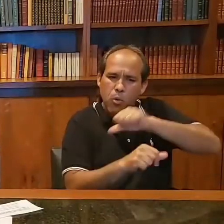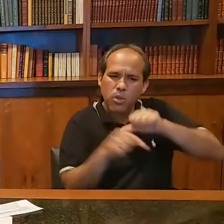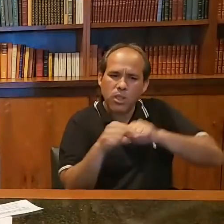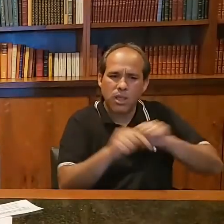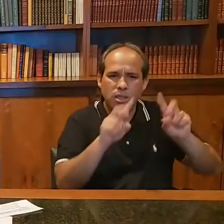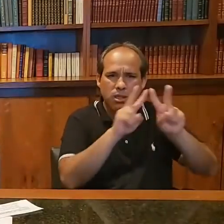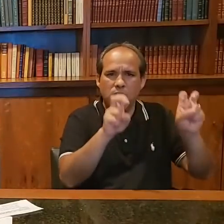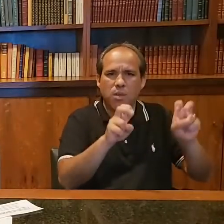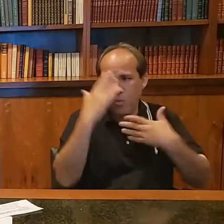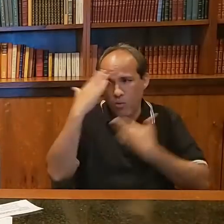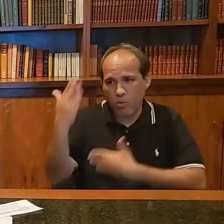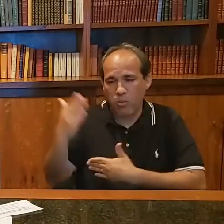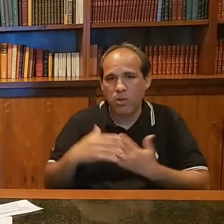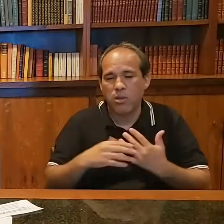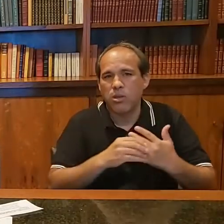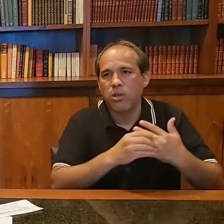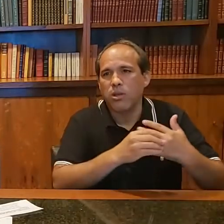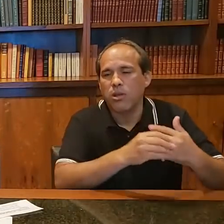Obrigado.